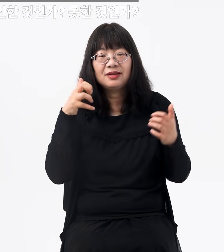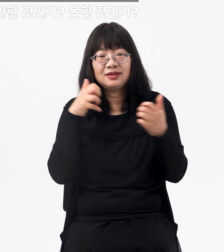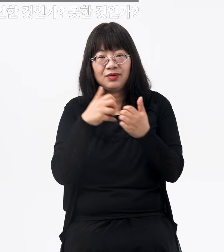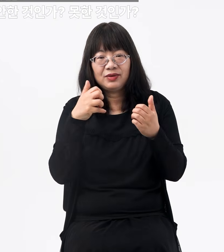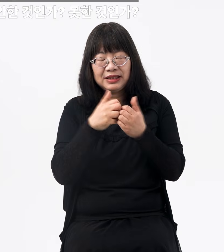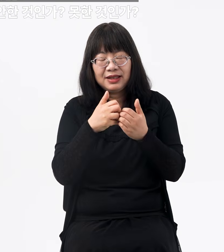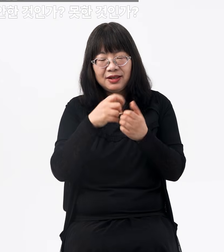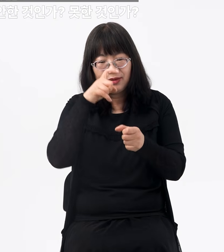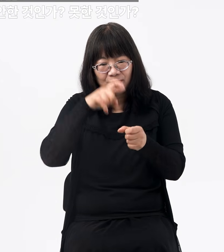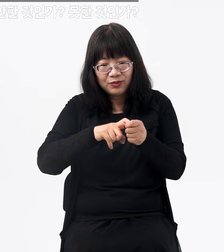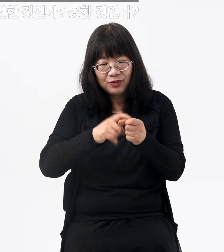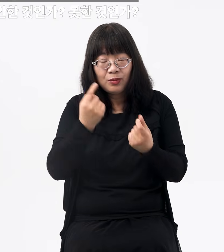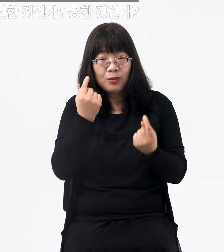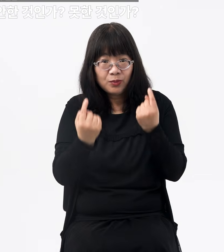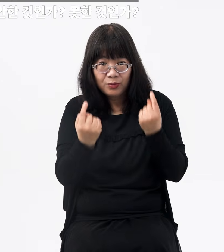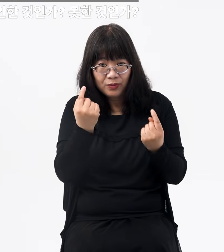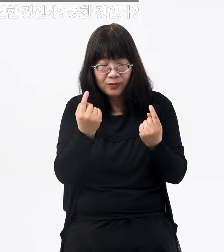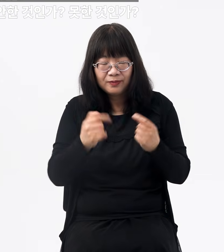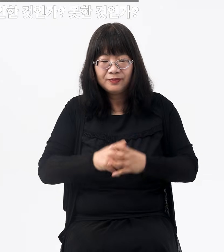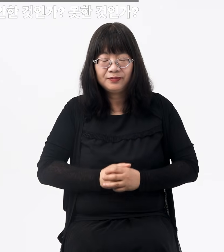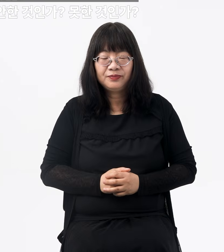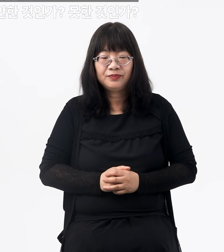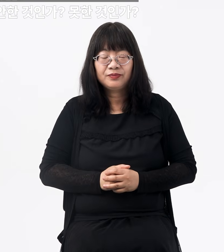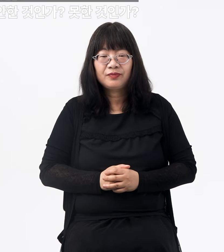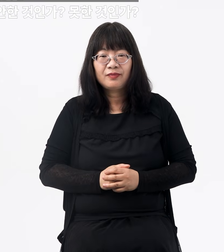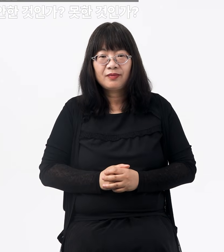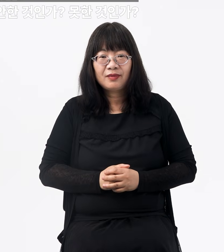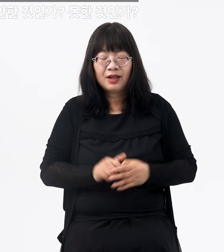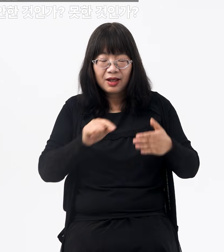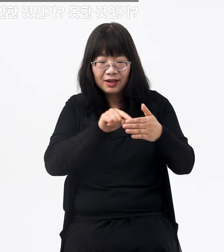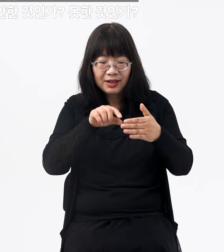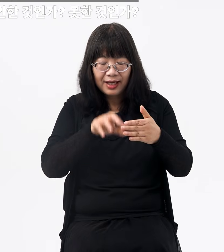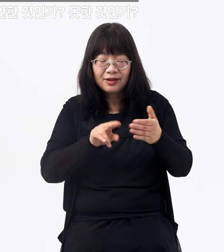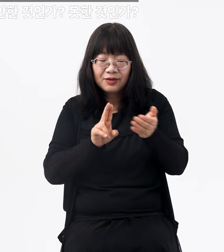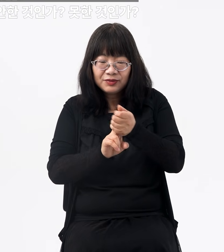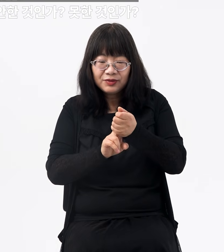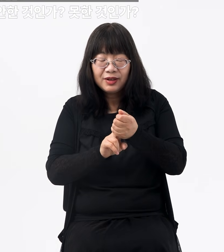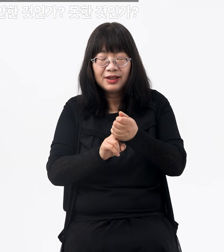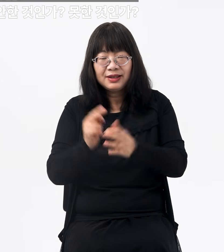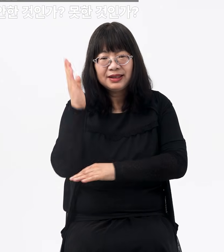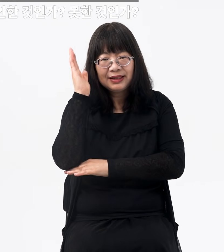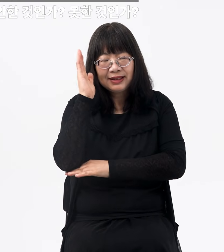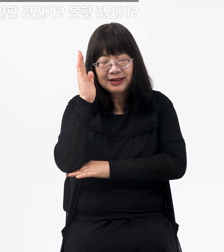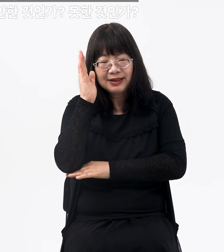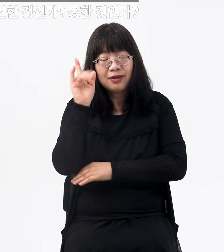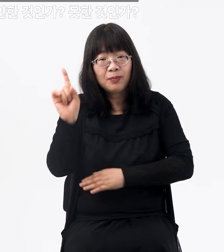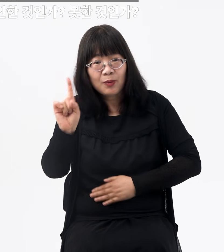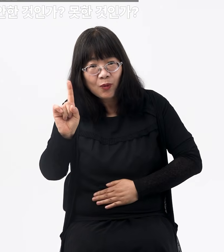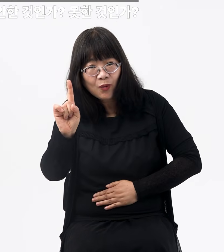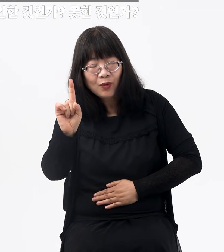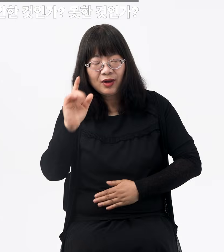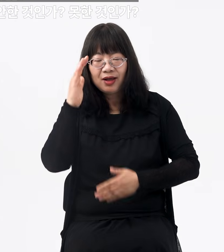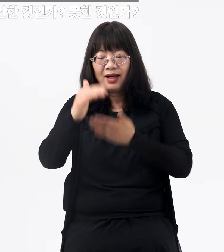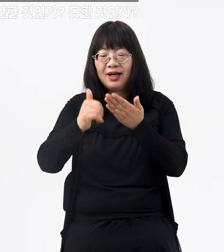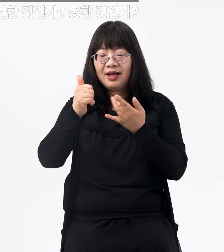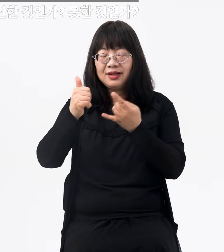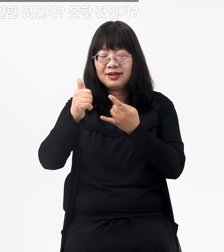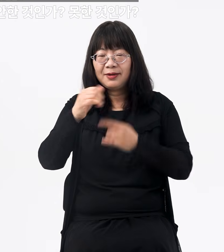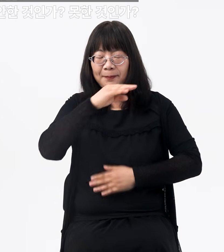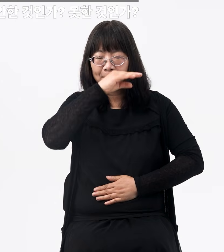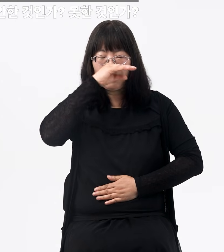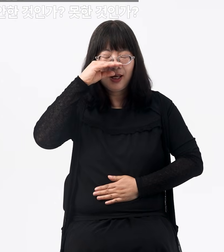전쟁이기보다는 그 담아져 있는 속 메시지가 하나님께 얼마나